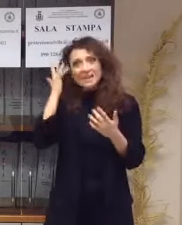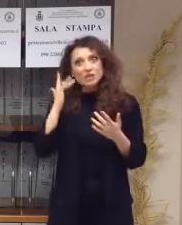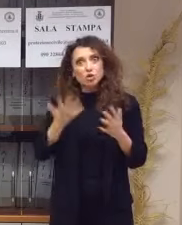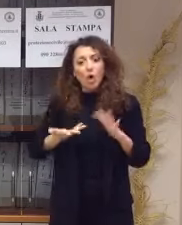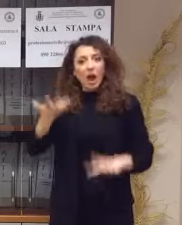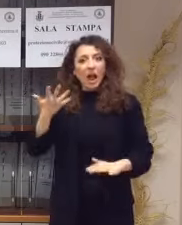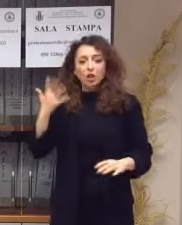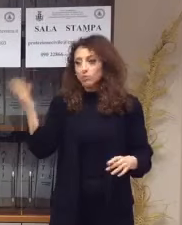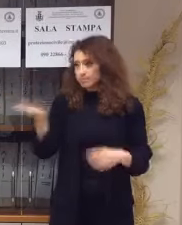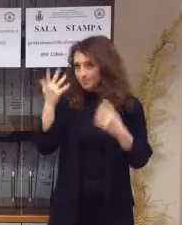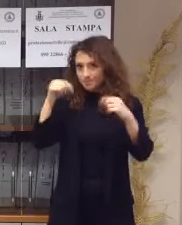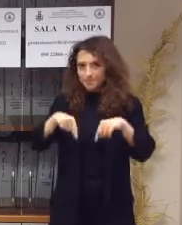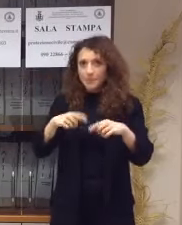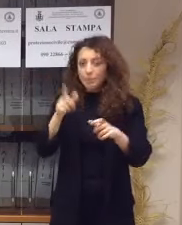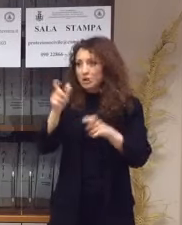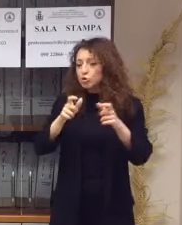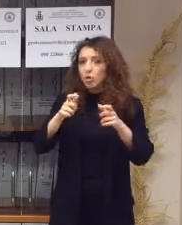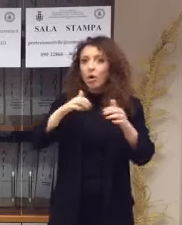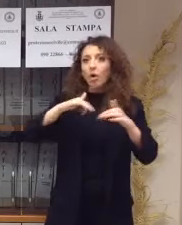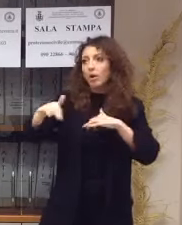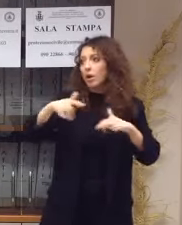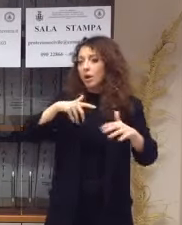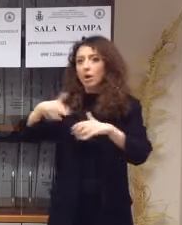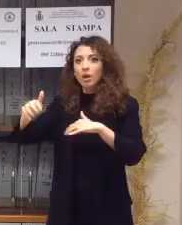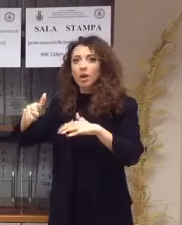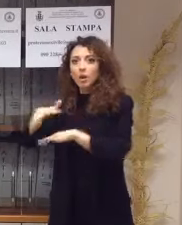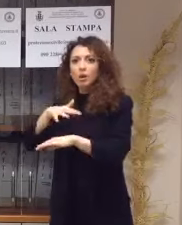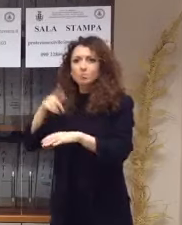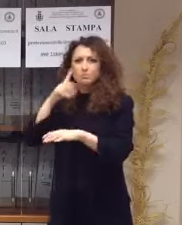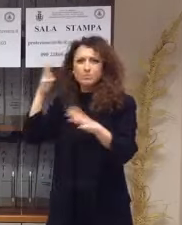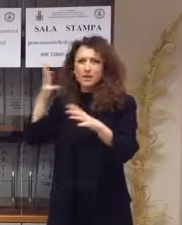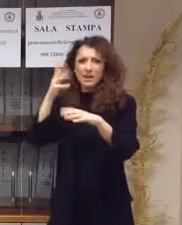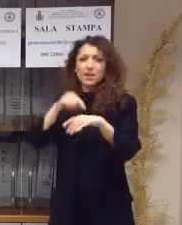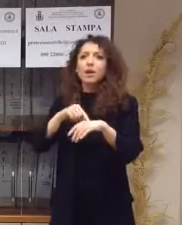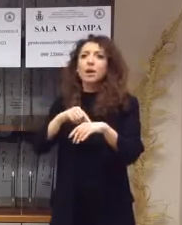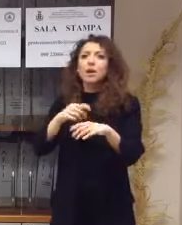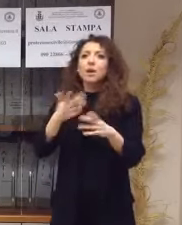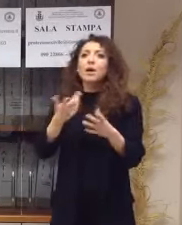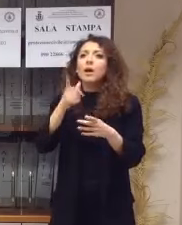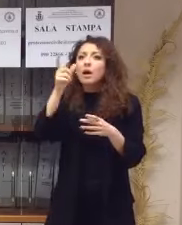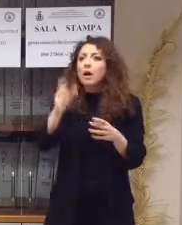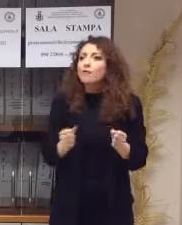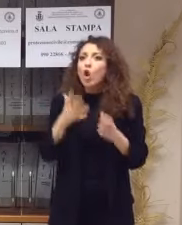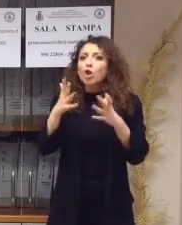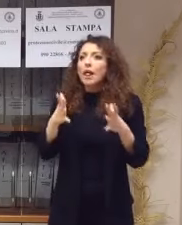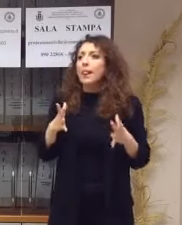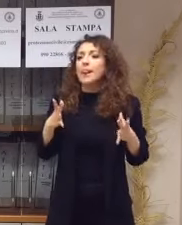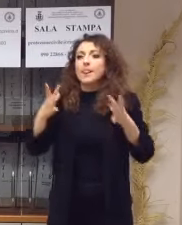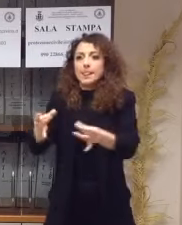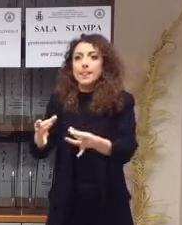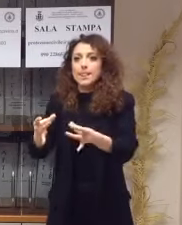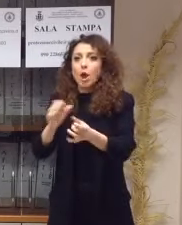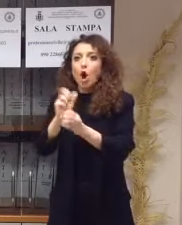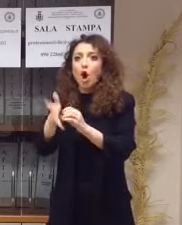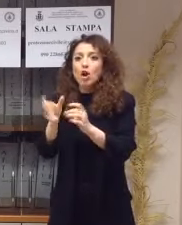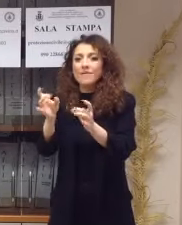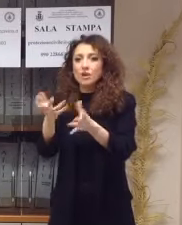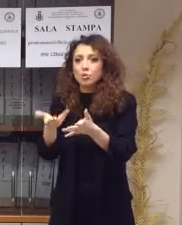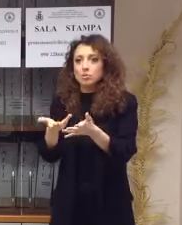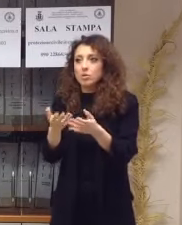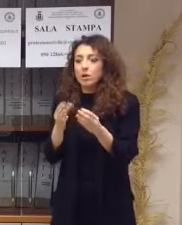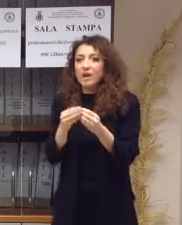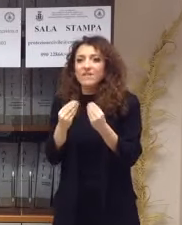assurdo prende il coronavirus in occasione di questa attività, come la mettiamo? Non avete fatto un